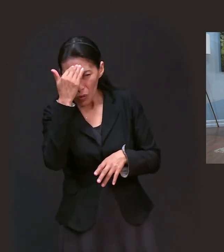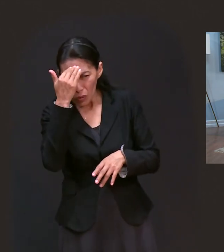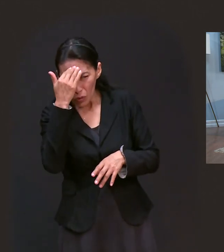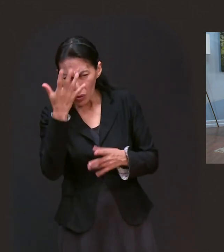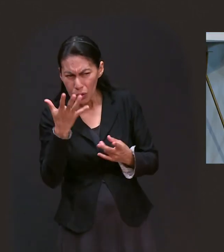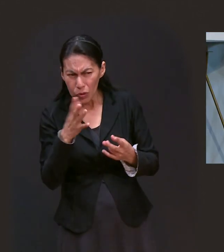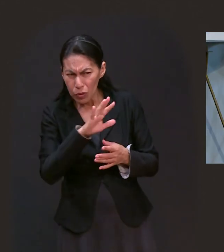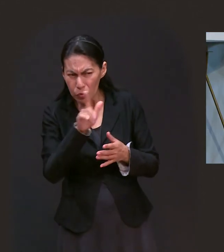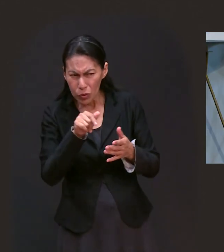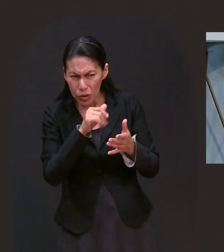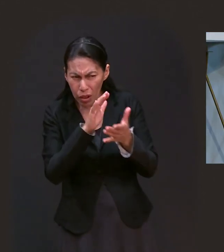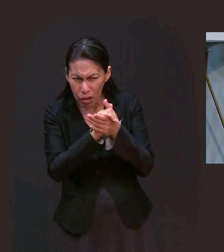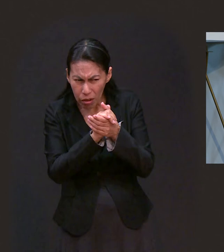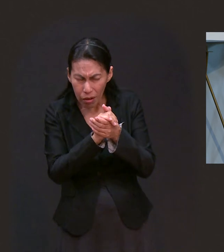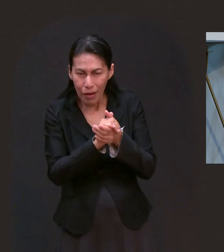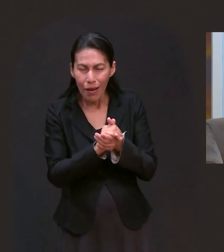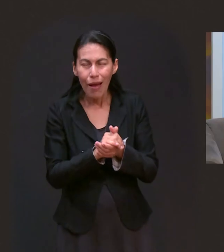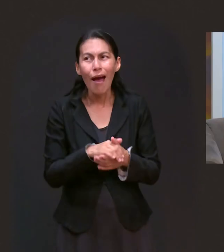conocimiento